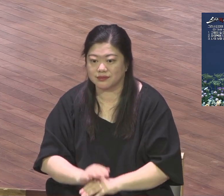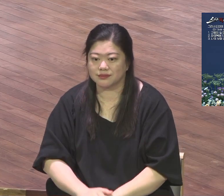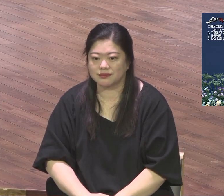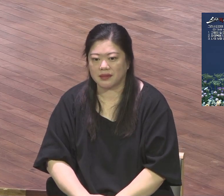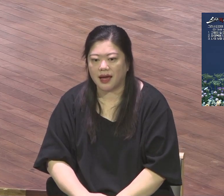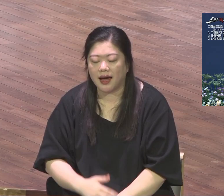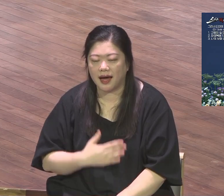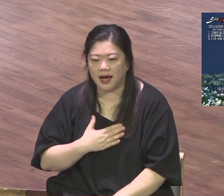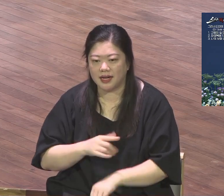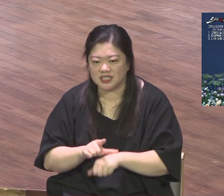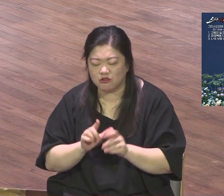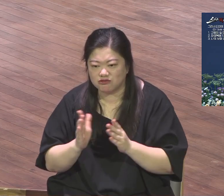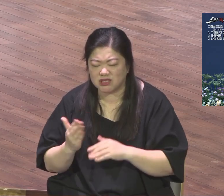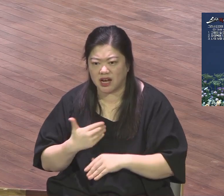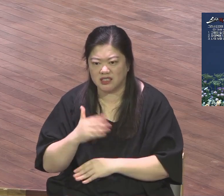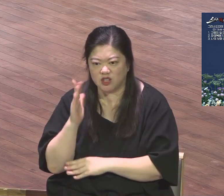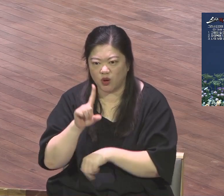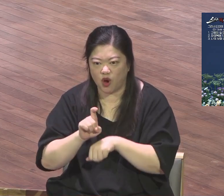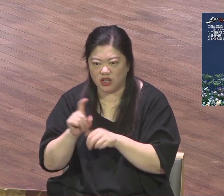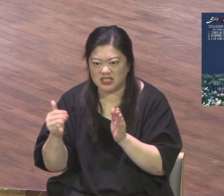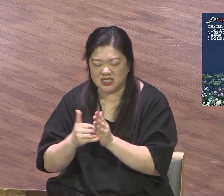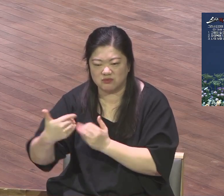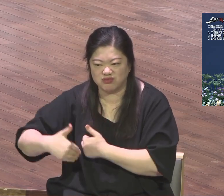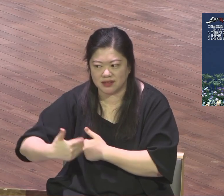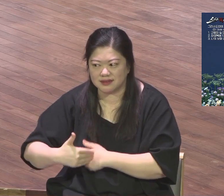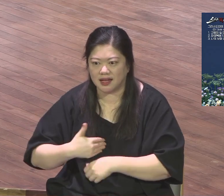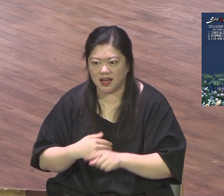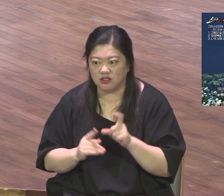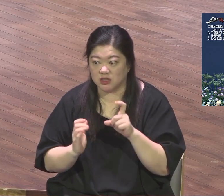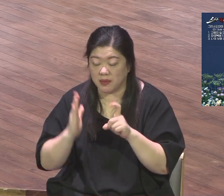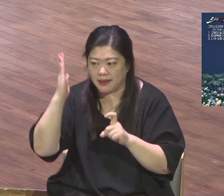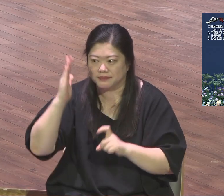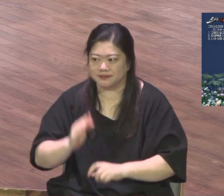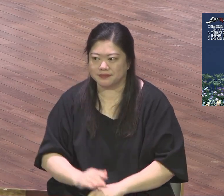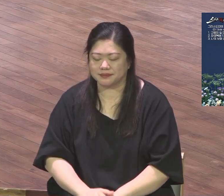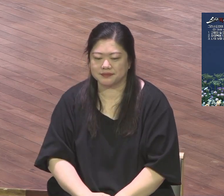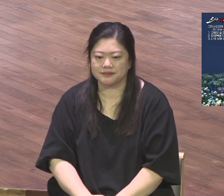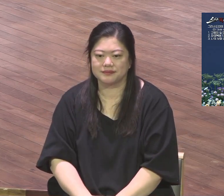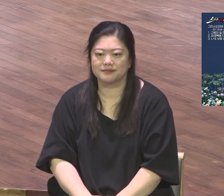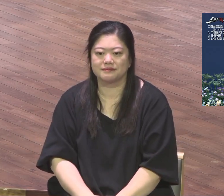그렇죠? 11시까지 끝나야 되는 거죠. 아, 오늘 우리 저